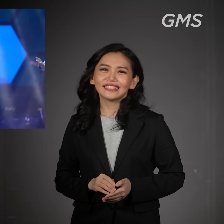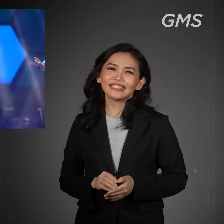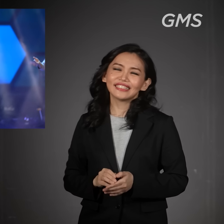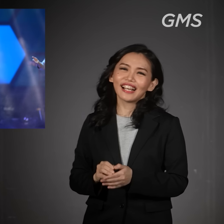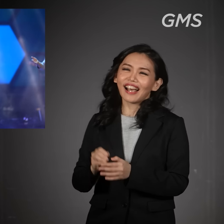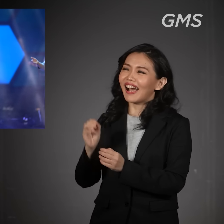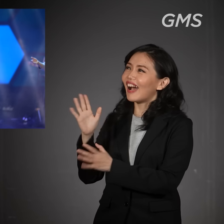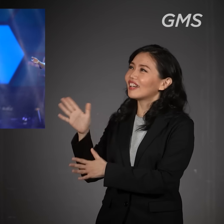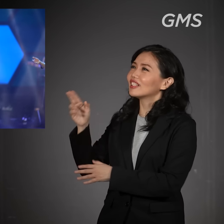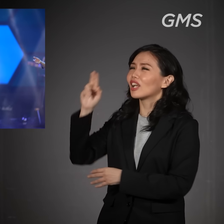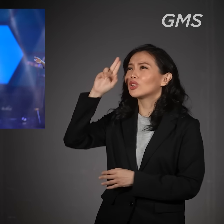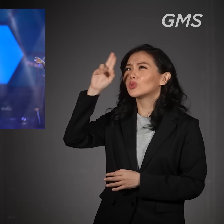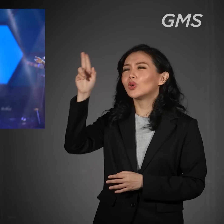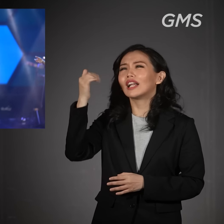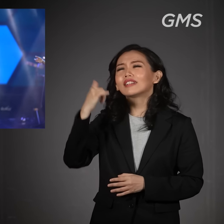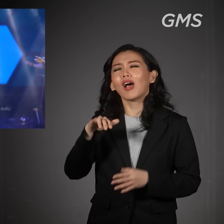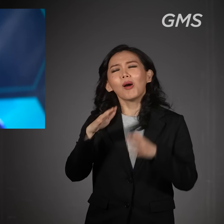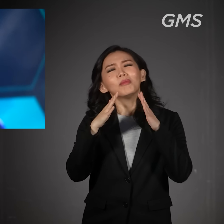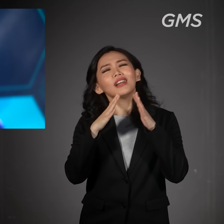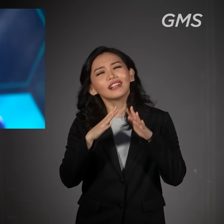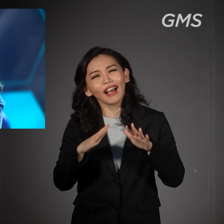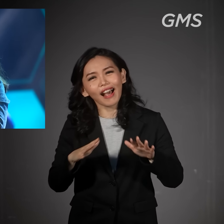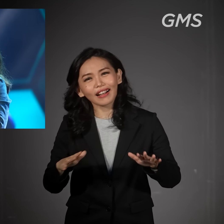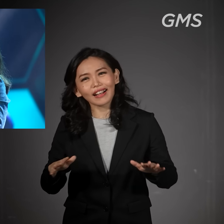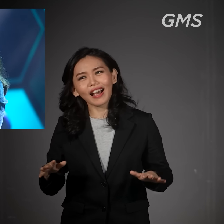Hadirat-Mu yang melegakan kami,